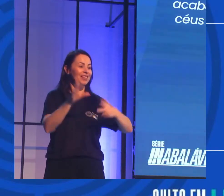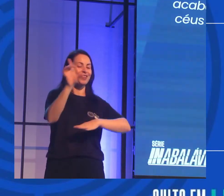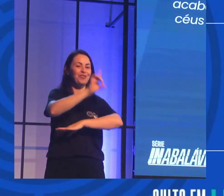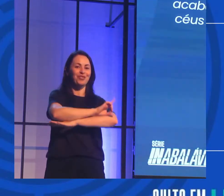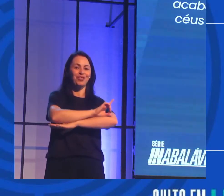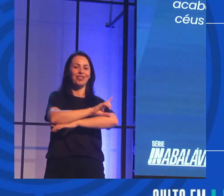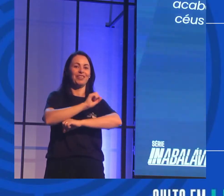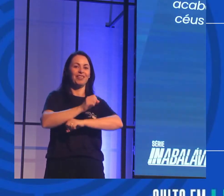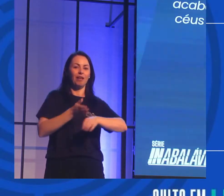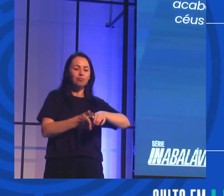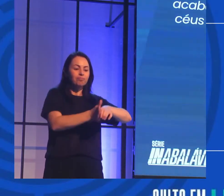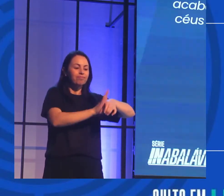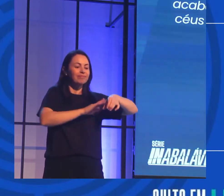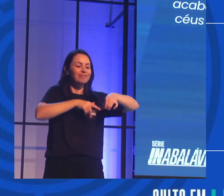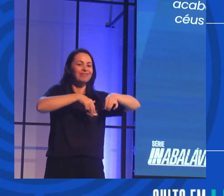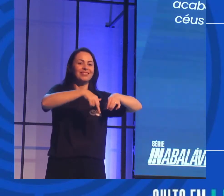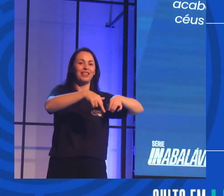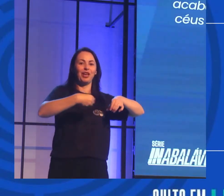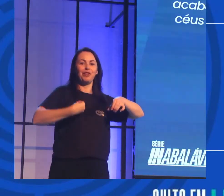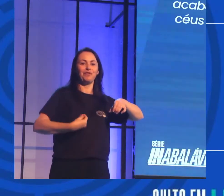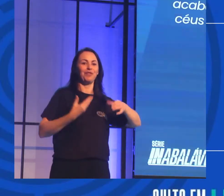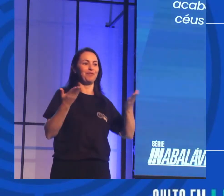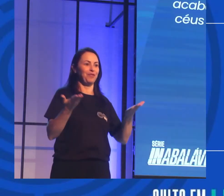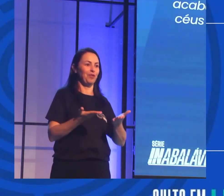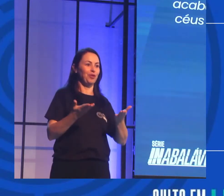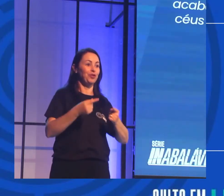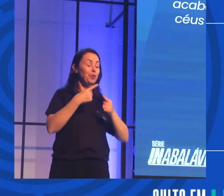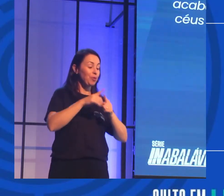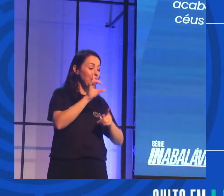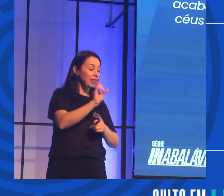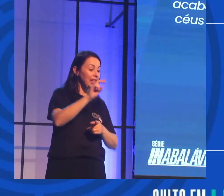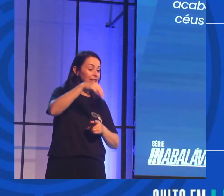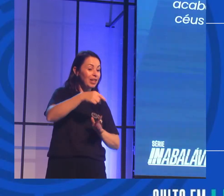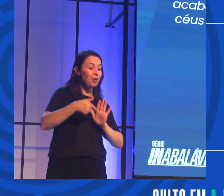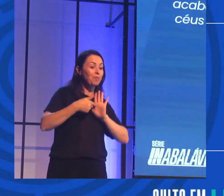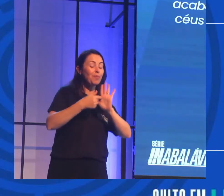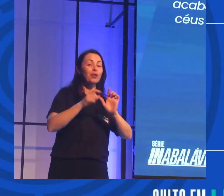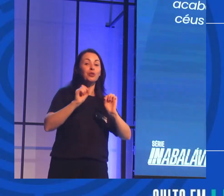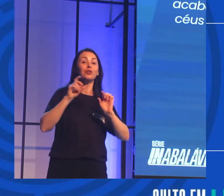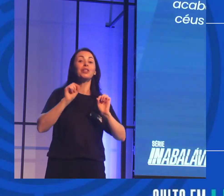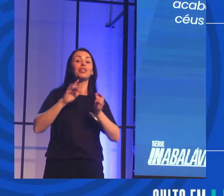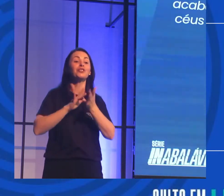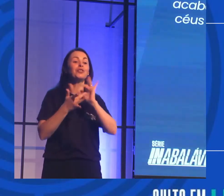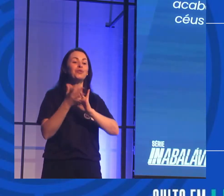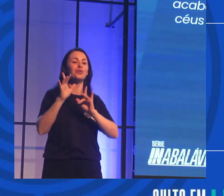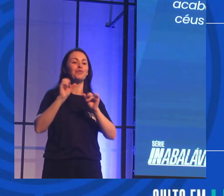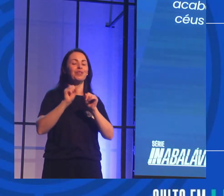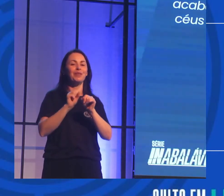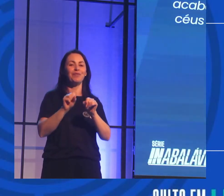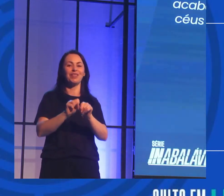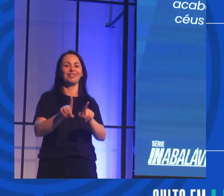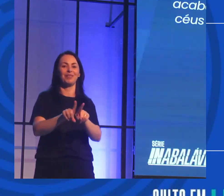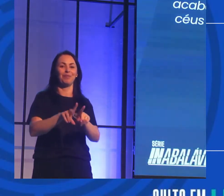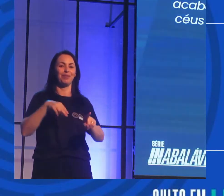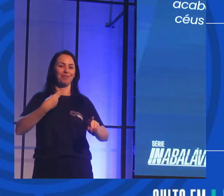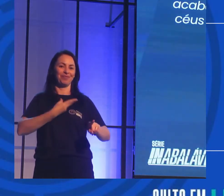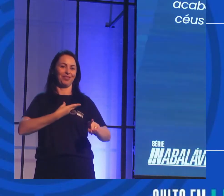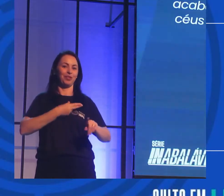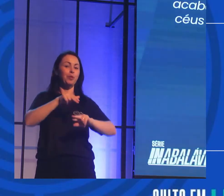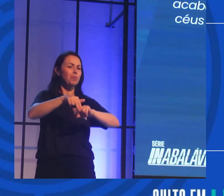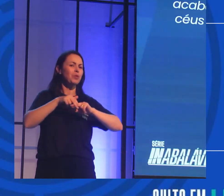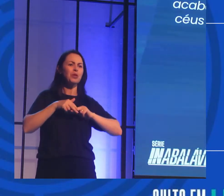de Daniel nos aponta quem de fato Cristo é e fez pelas nossas vidas. Então não importa o que aconteça, permaneça